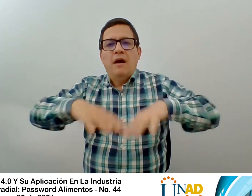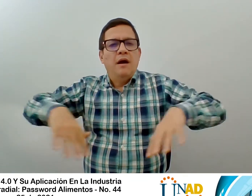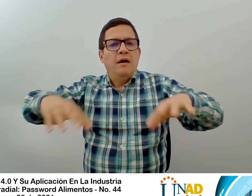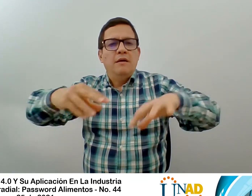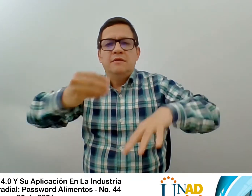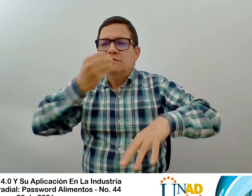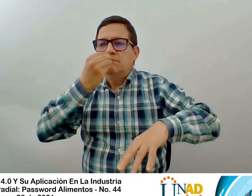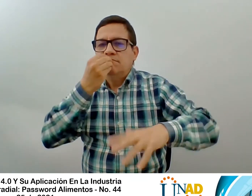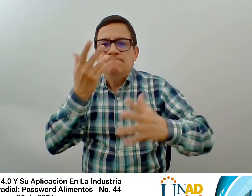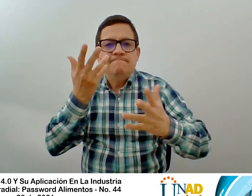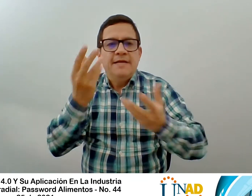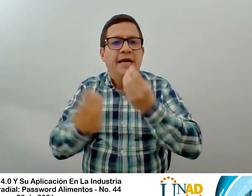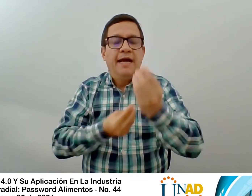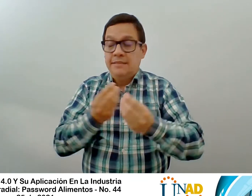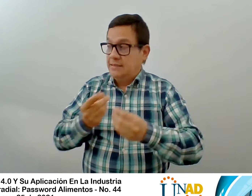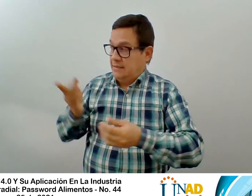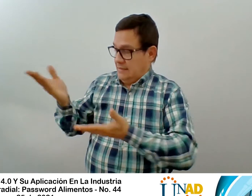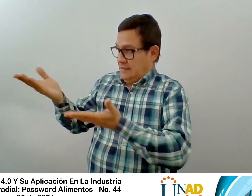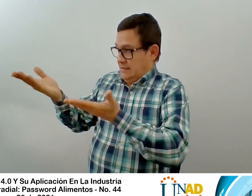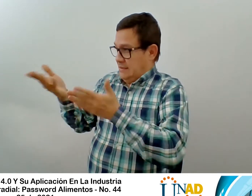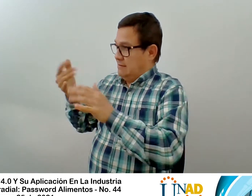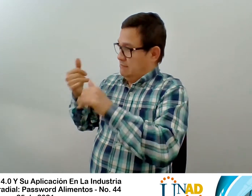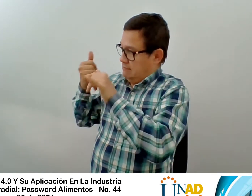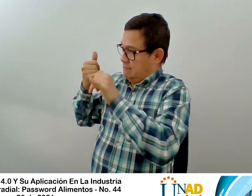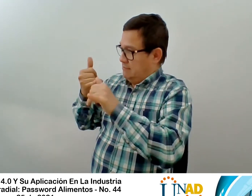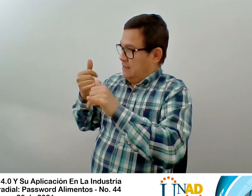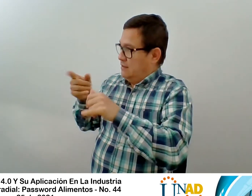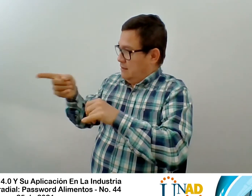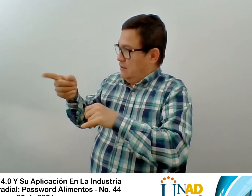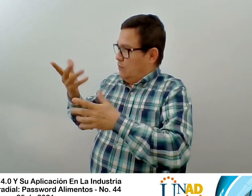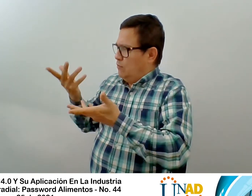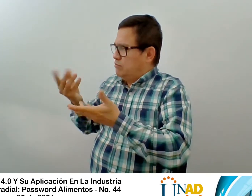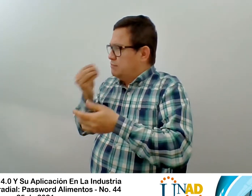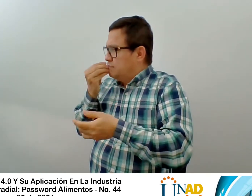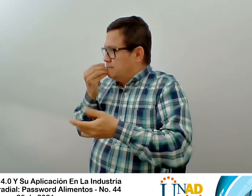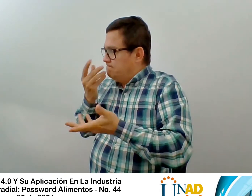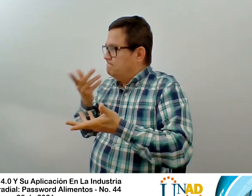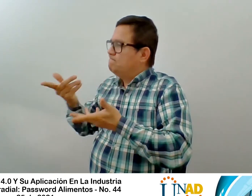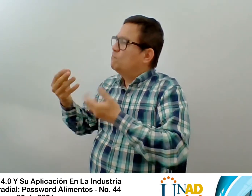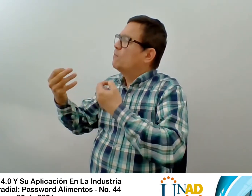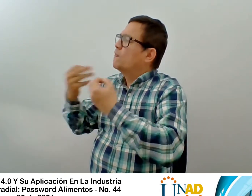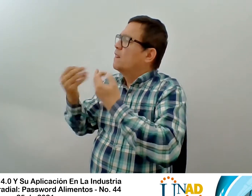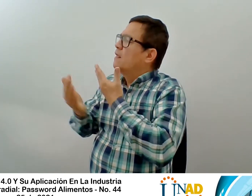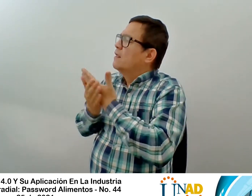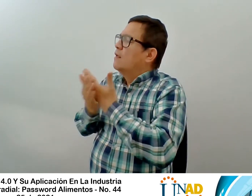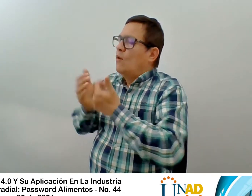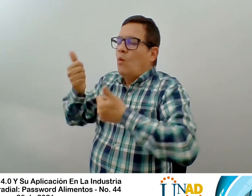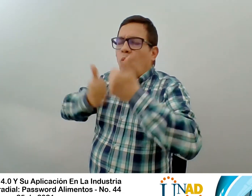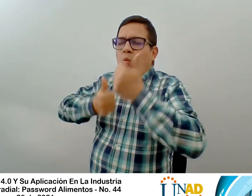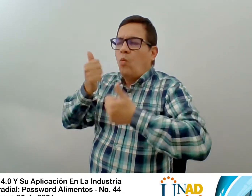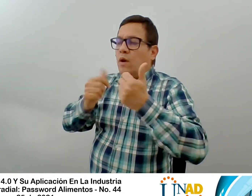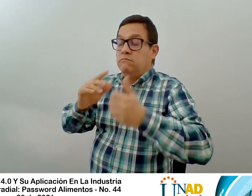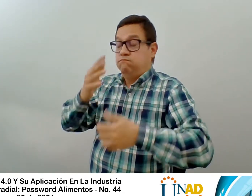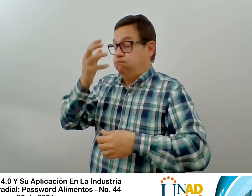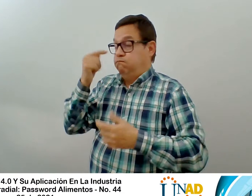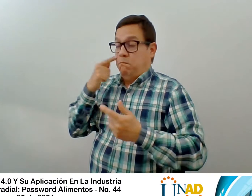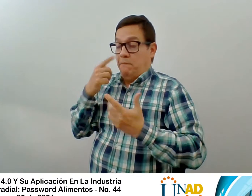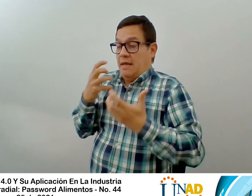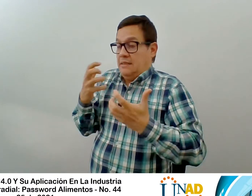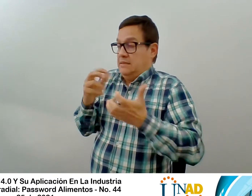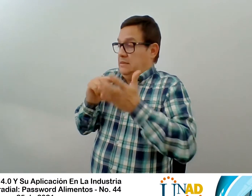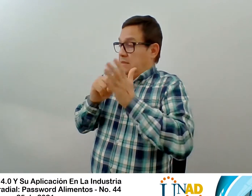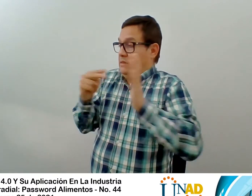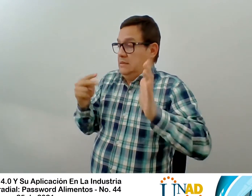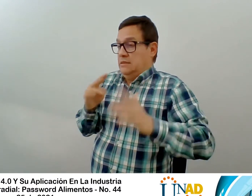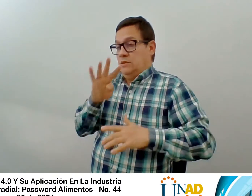más hacia el área de alimentos. Y quisiera que la ingeniera nos dijera cuáles son las